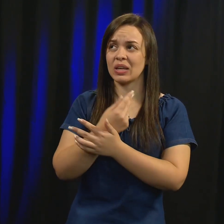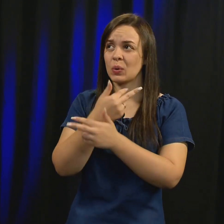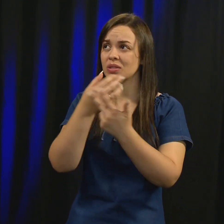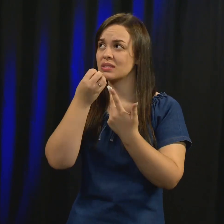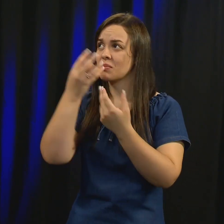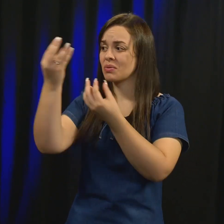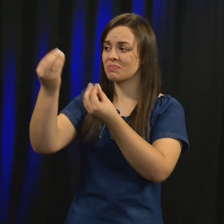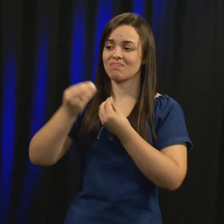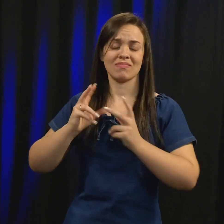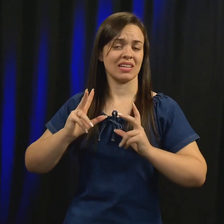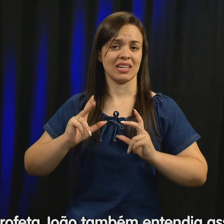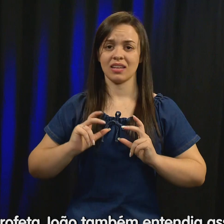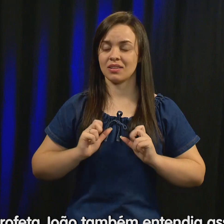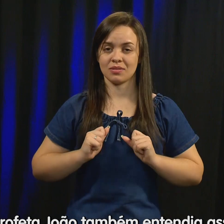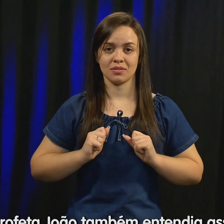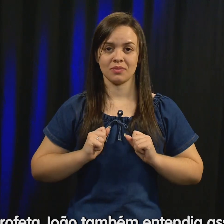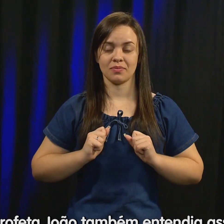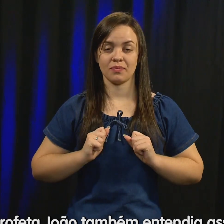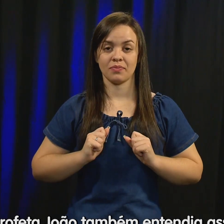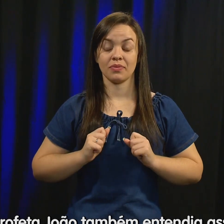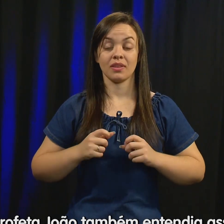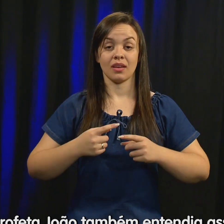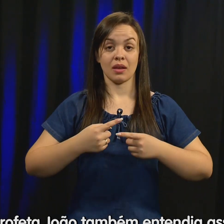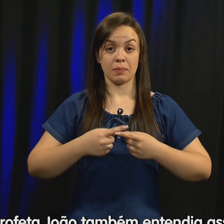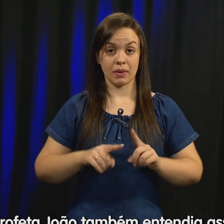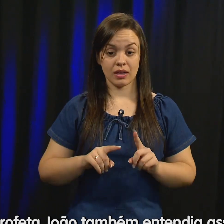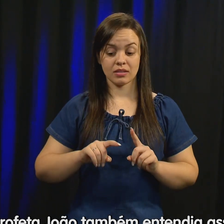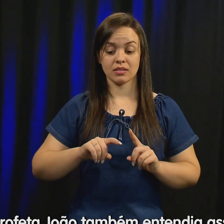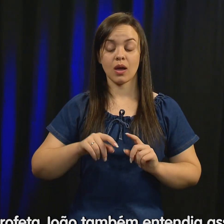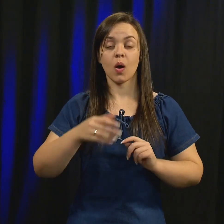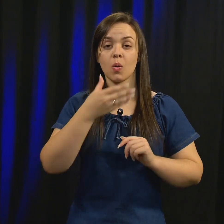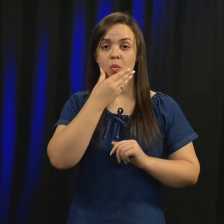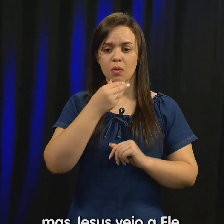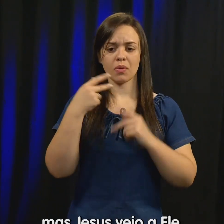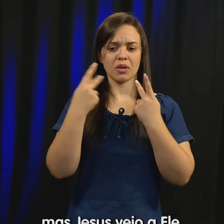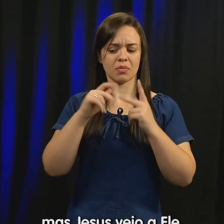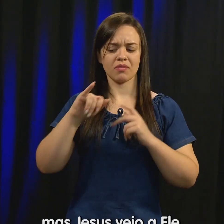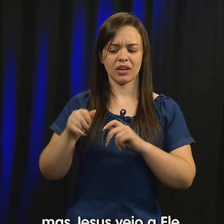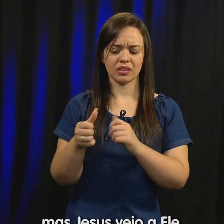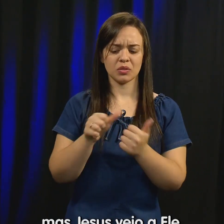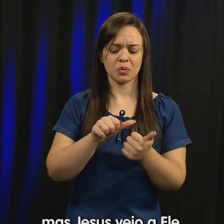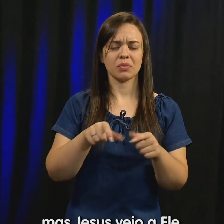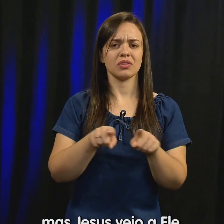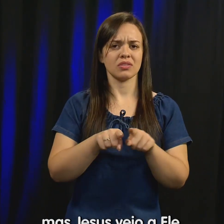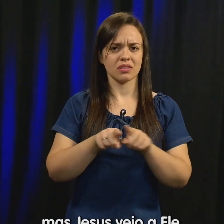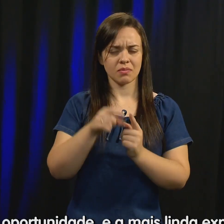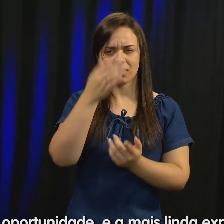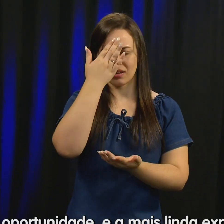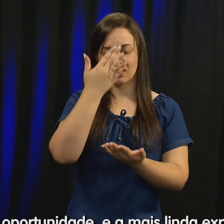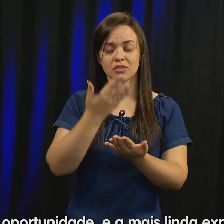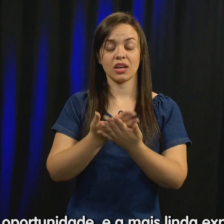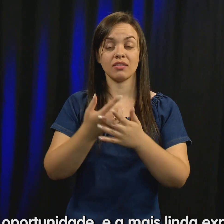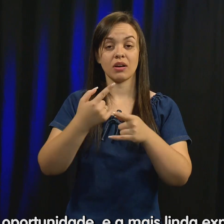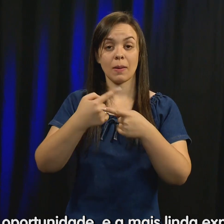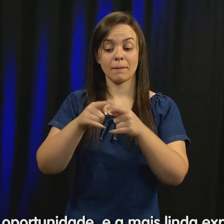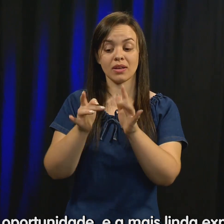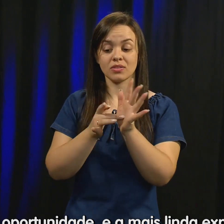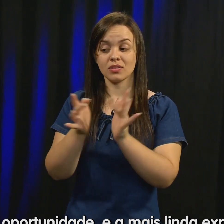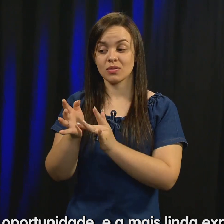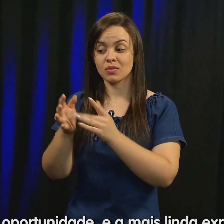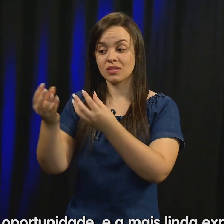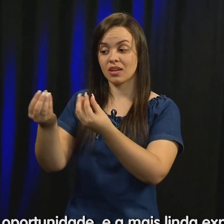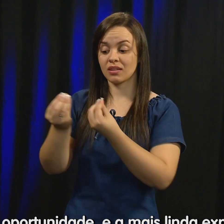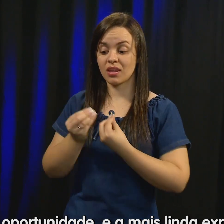benefício? O profeta João também entendia assim, mas Jesus veio a ele dando a